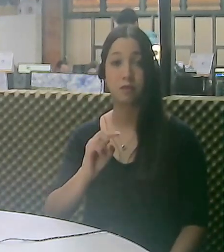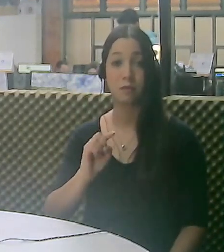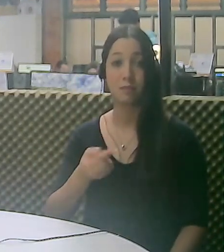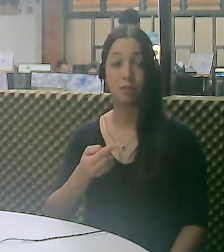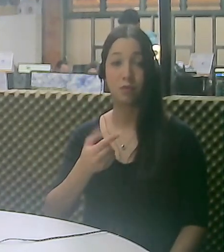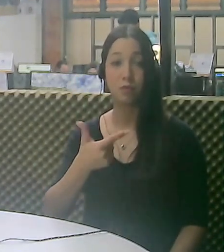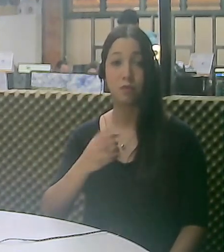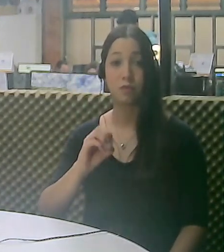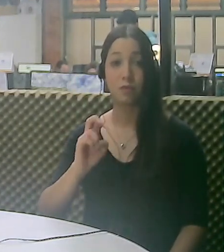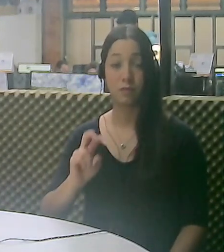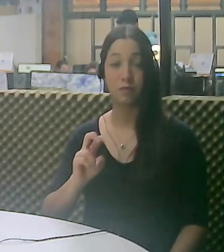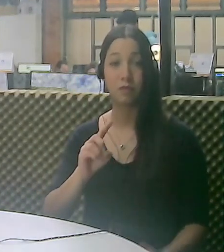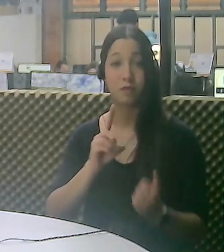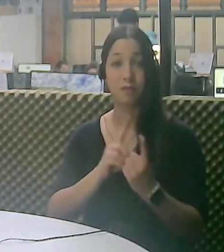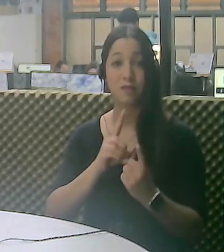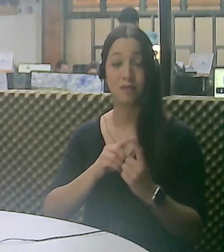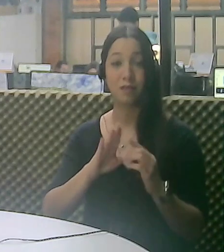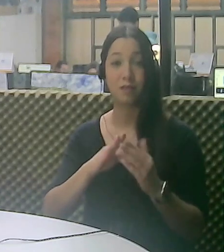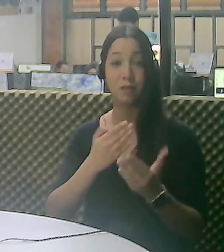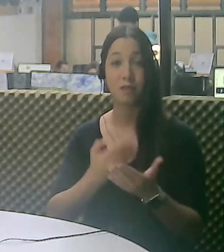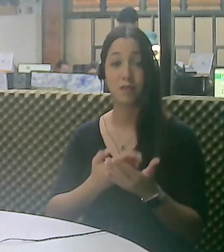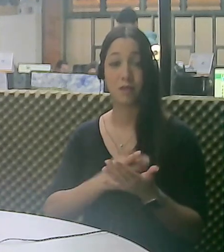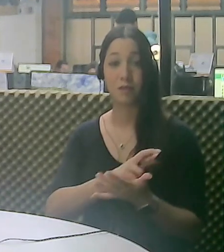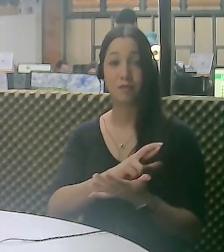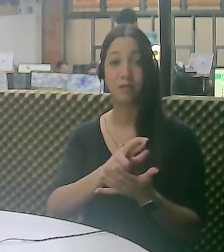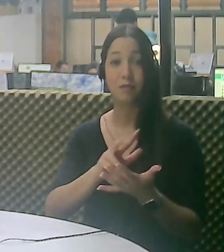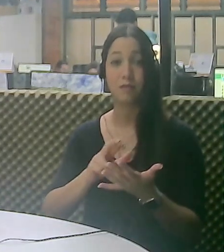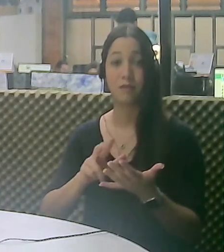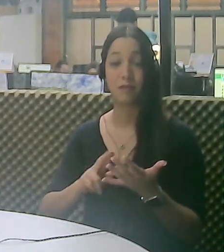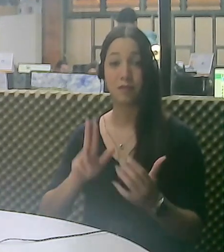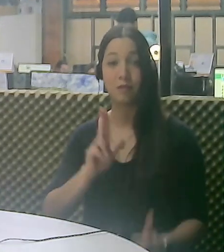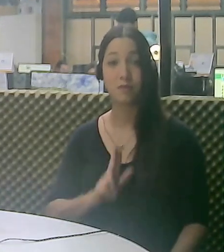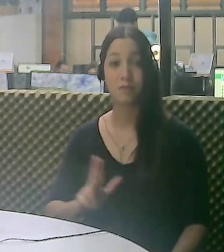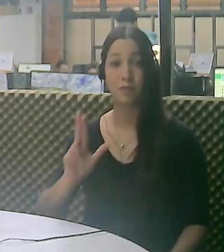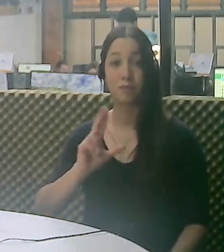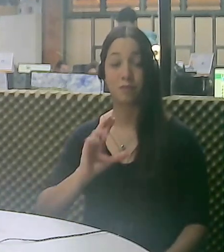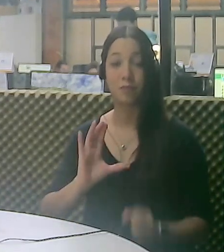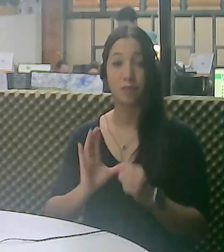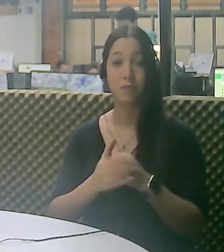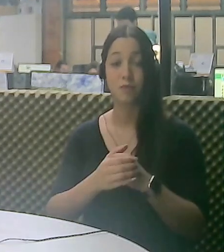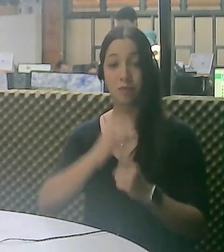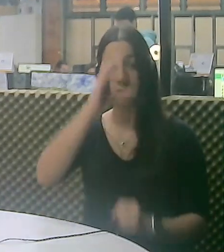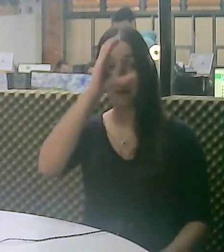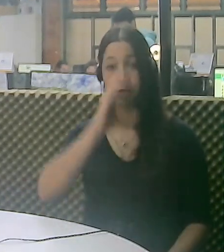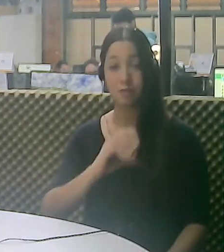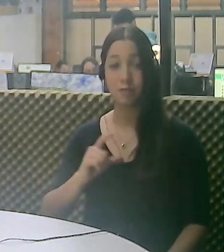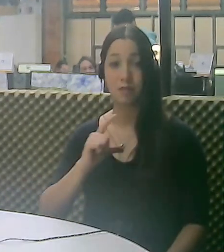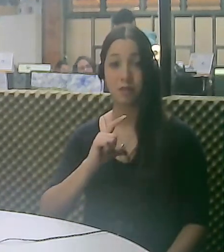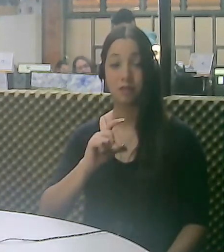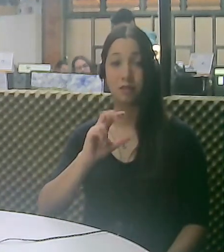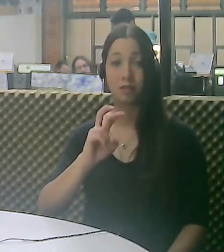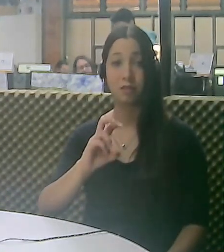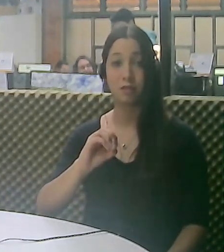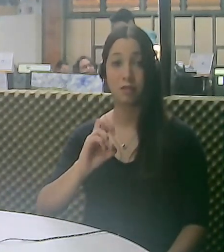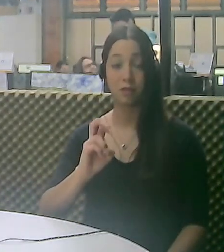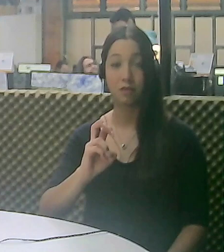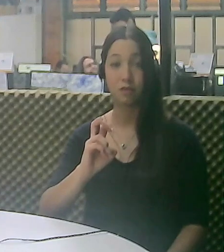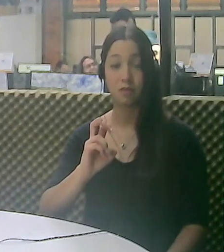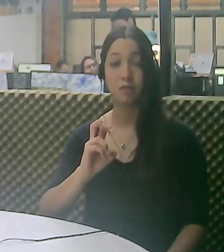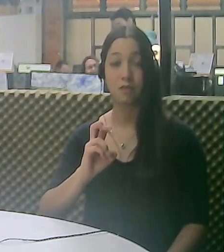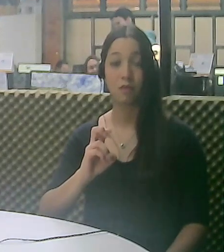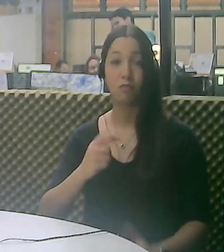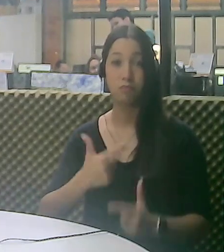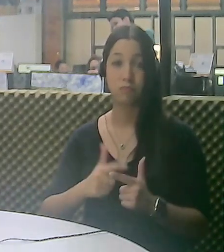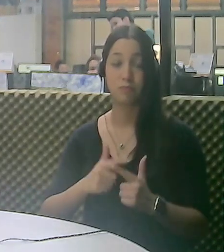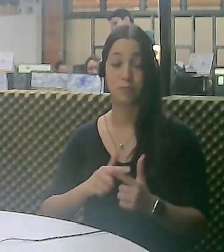16.205 atendimentos em várias escolas de Uberlândia. E a Defesa Civil registrou 595 ocorrências. O balanço